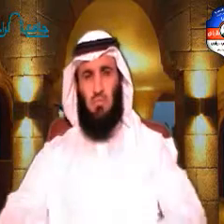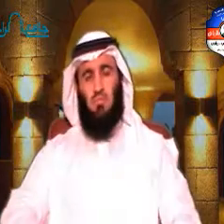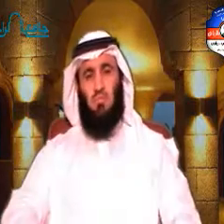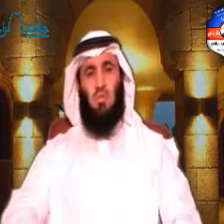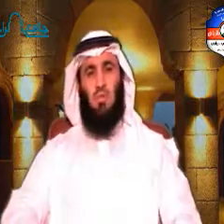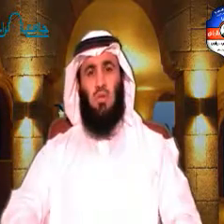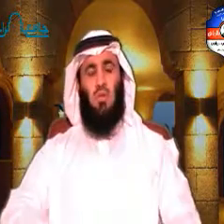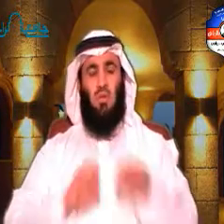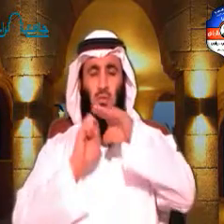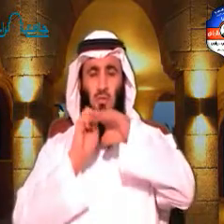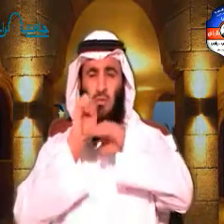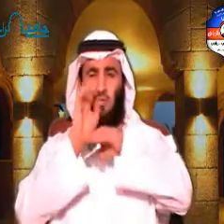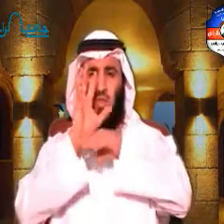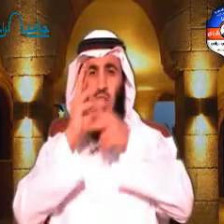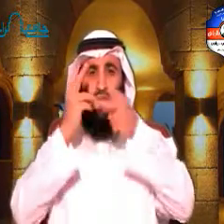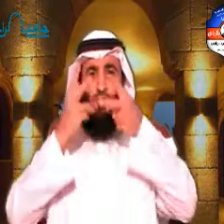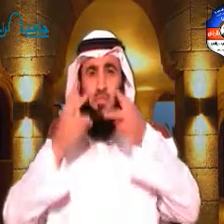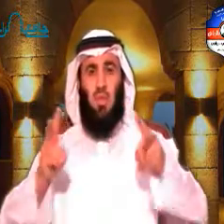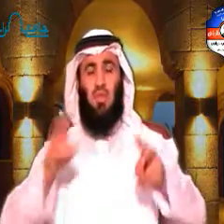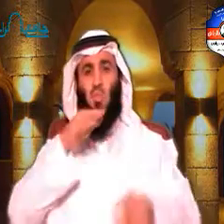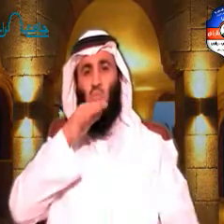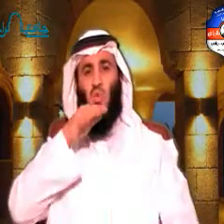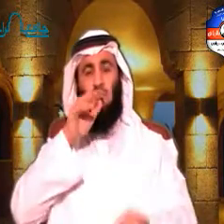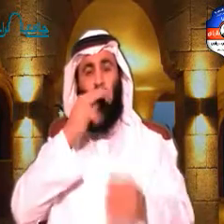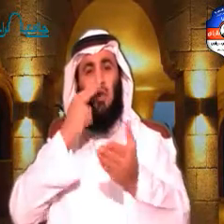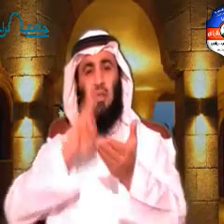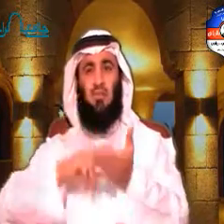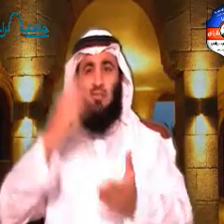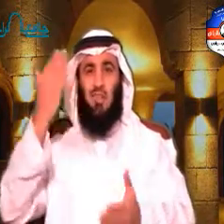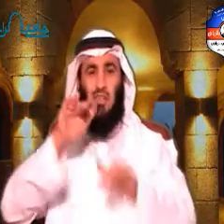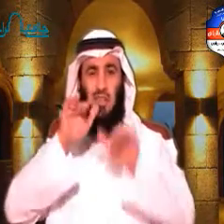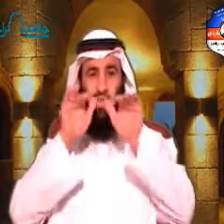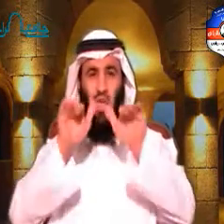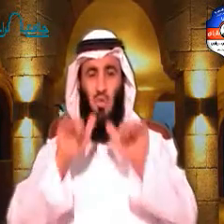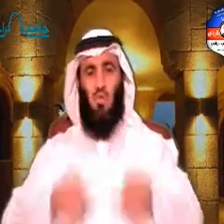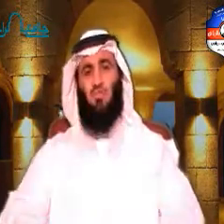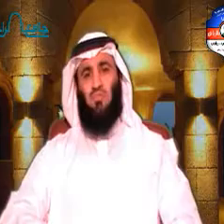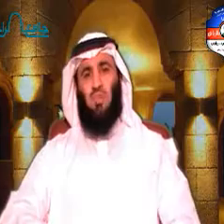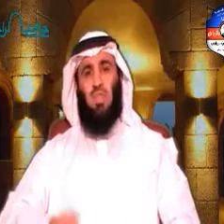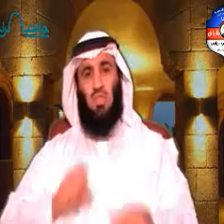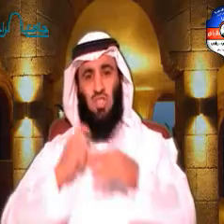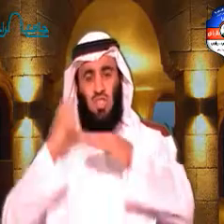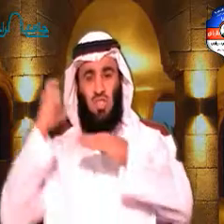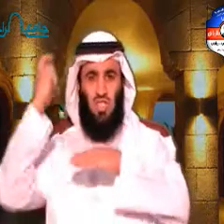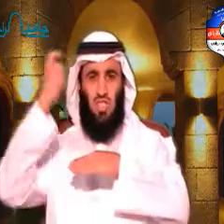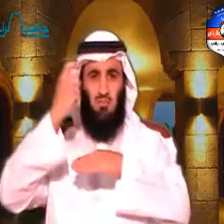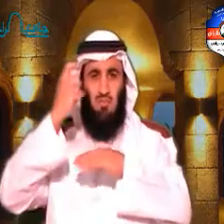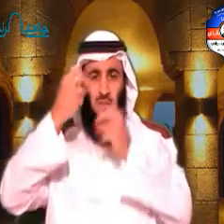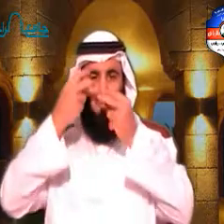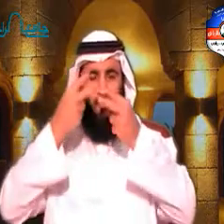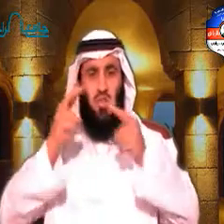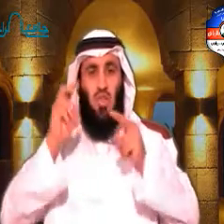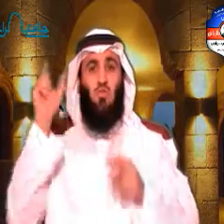فجر الرسالة المحمدية وطلوع شمس النبوة وانتشار الإسلام في